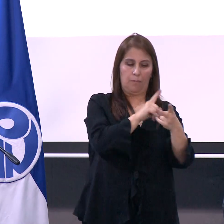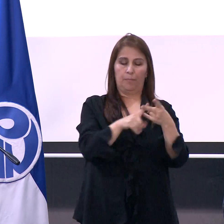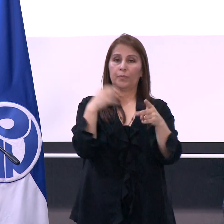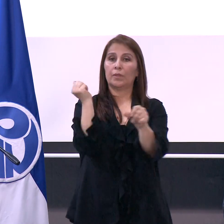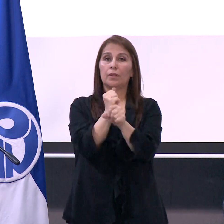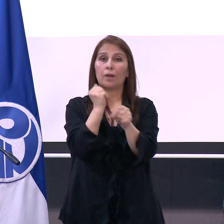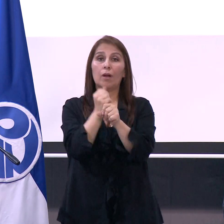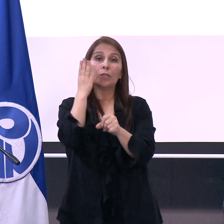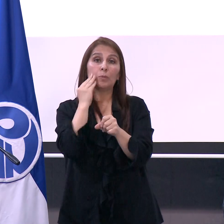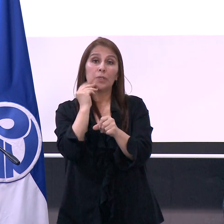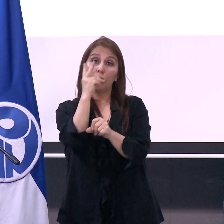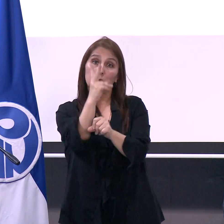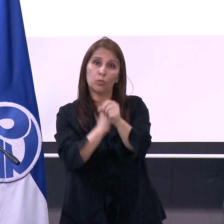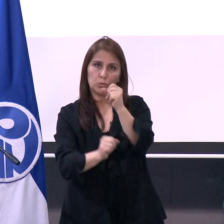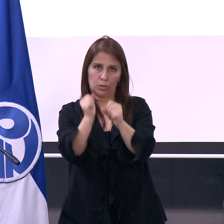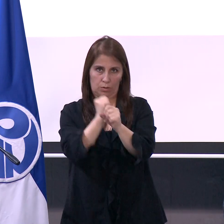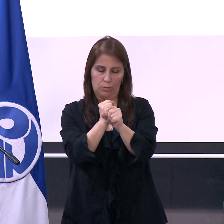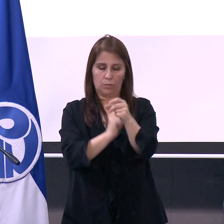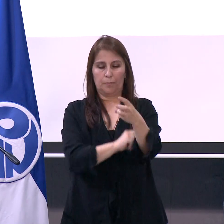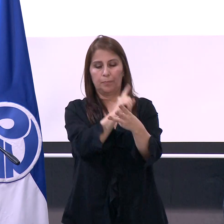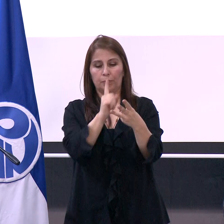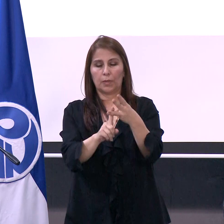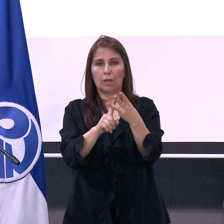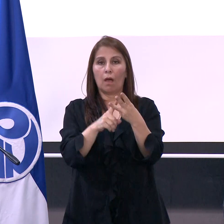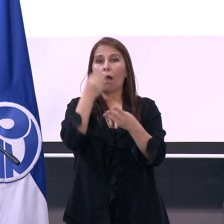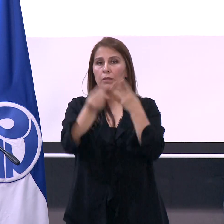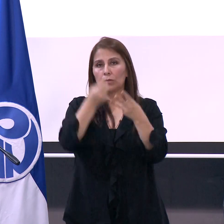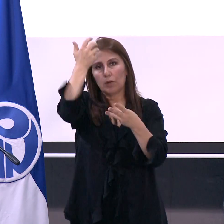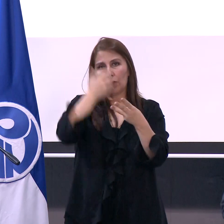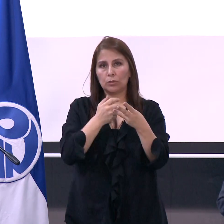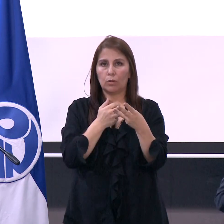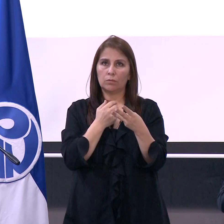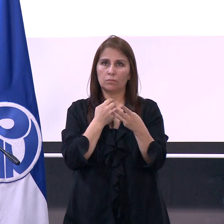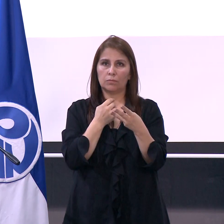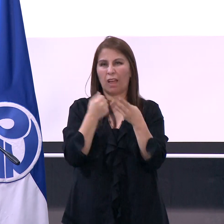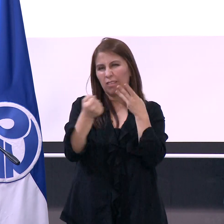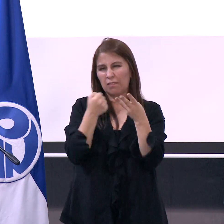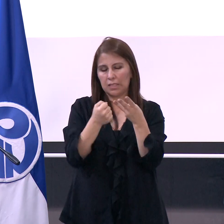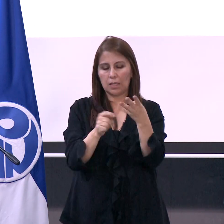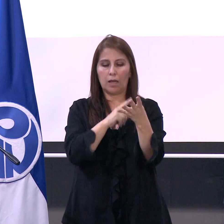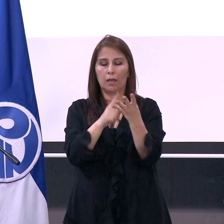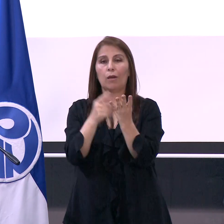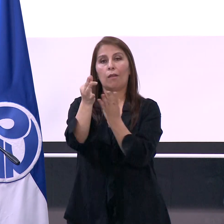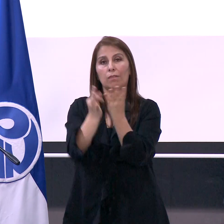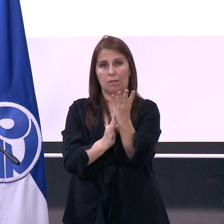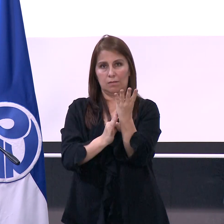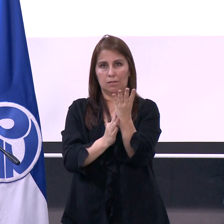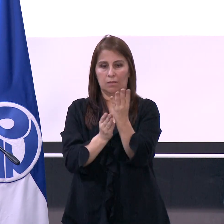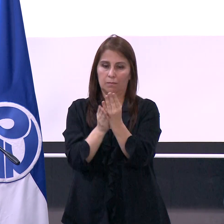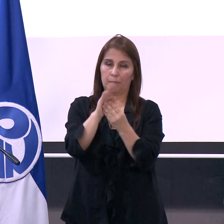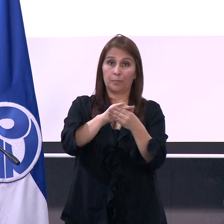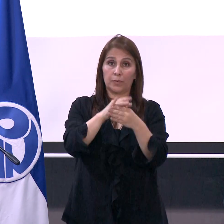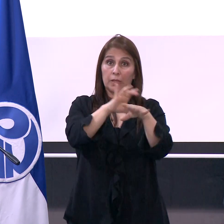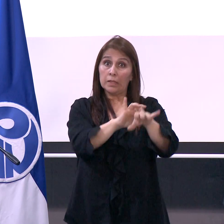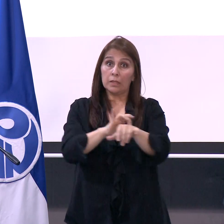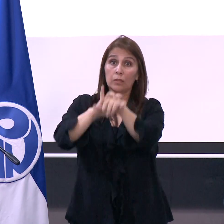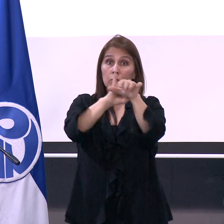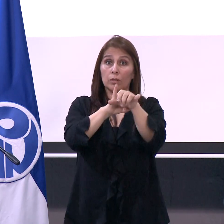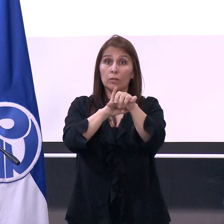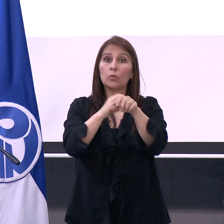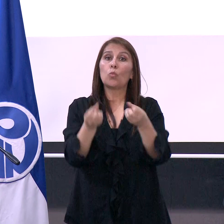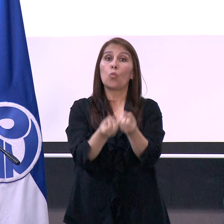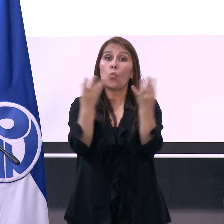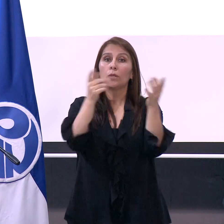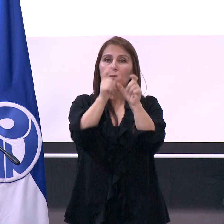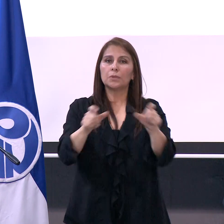en un colegio o en una normal aprobar un examen neural y una tesis de este doctorado alcanzaron a graduar dos estudiantes